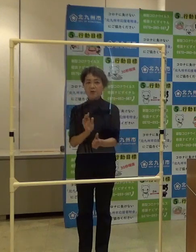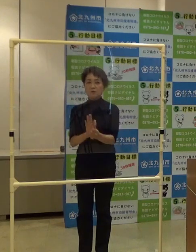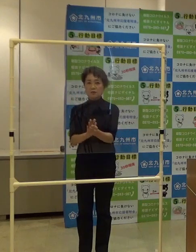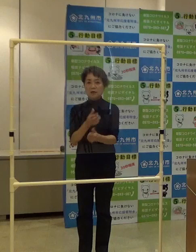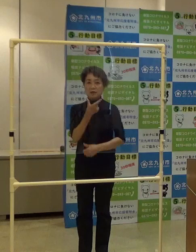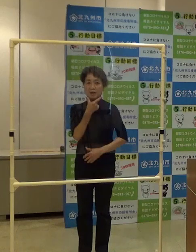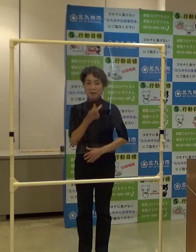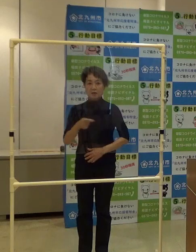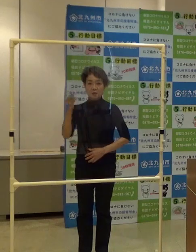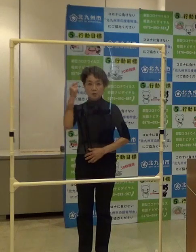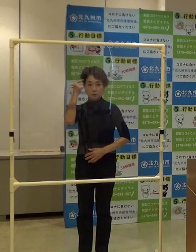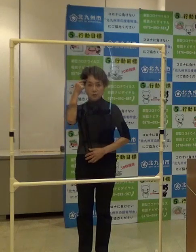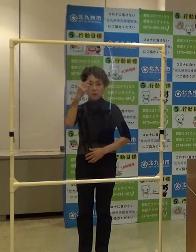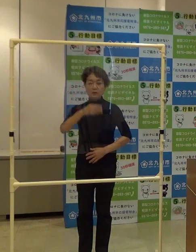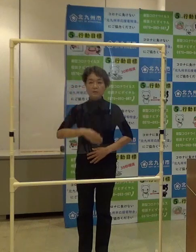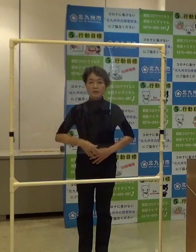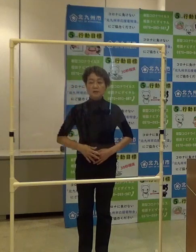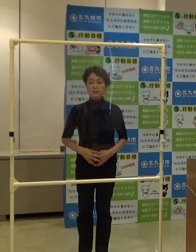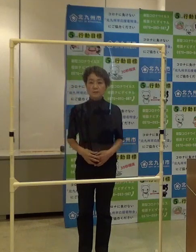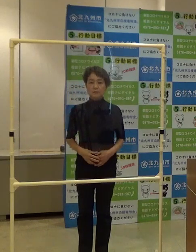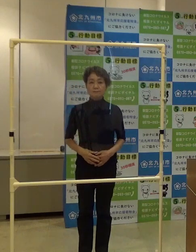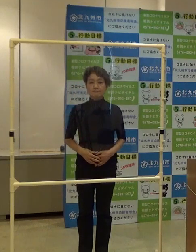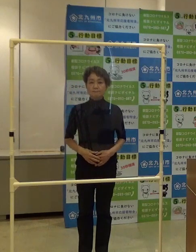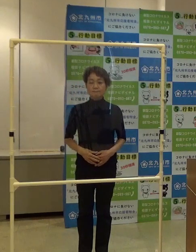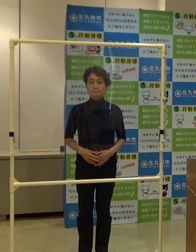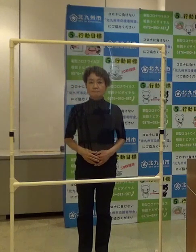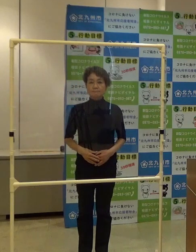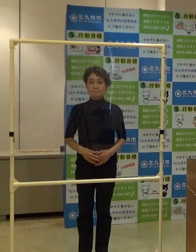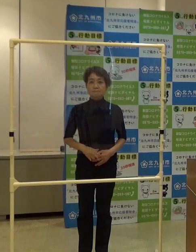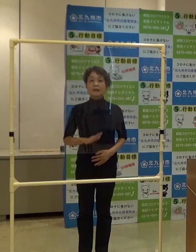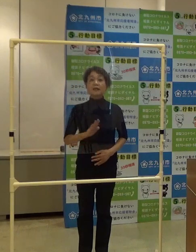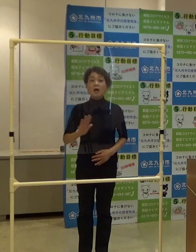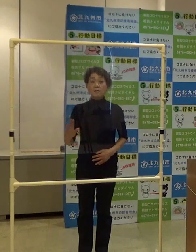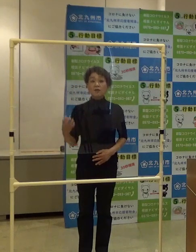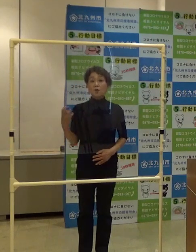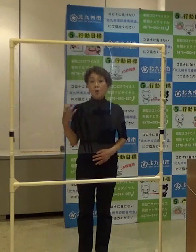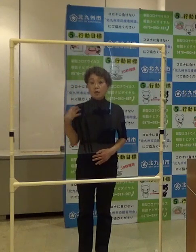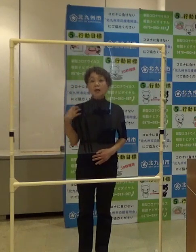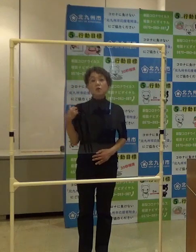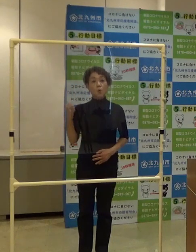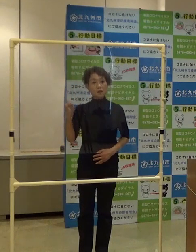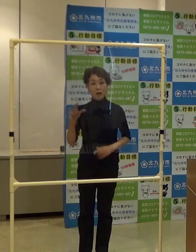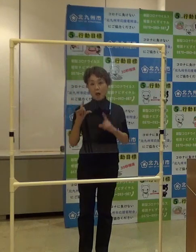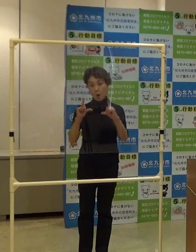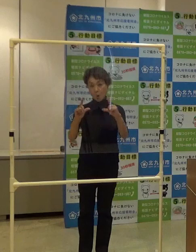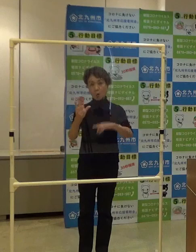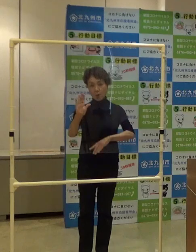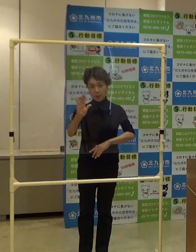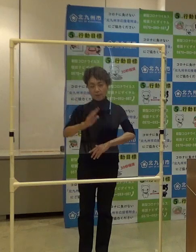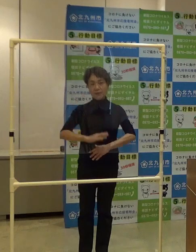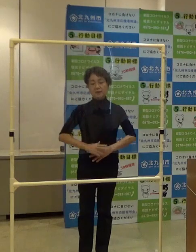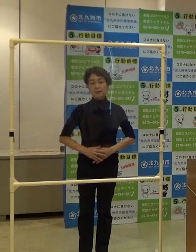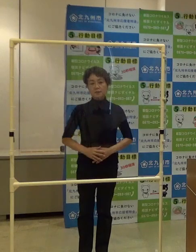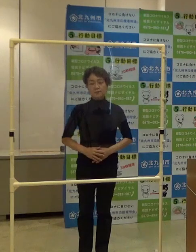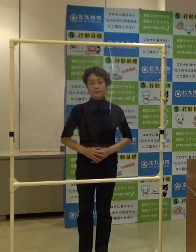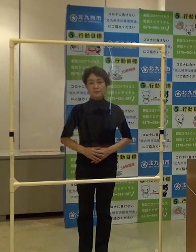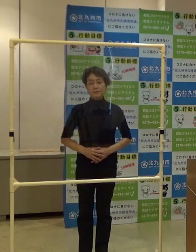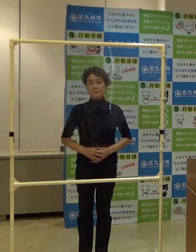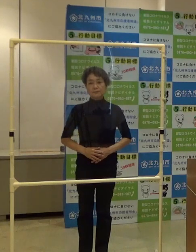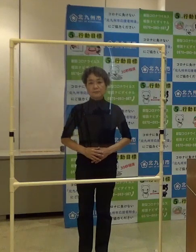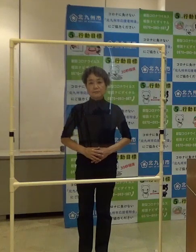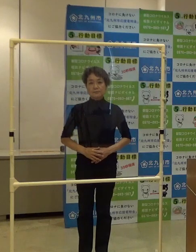います。また別途担当部署の方から報告がありますけれども、